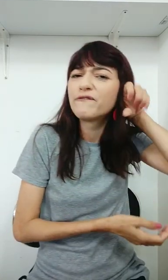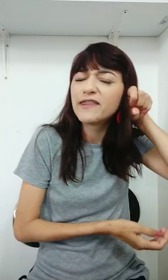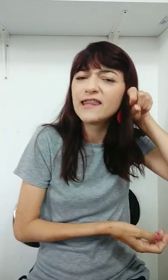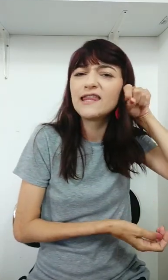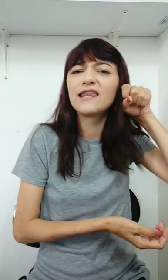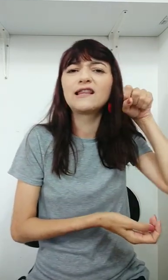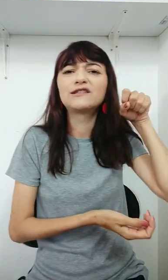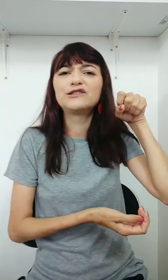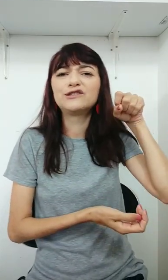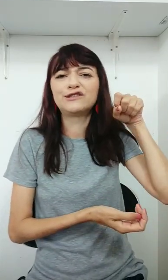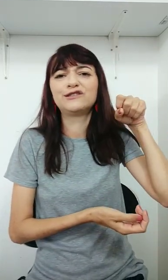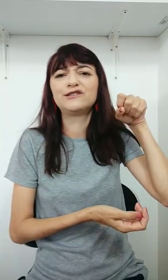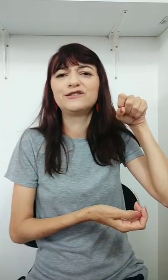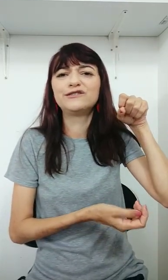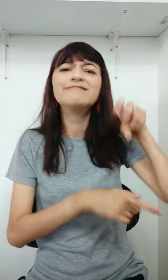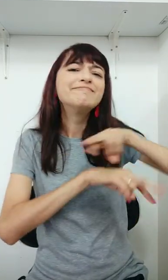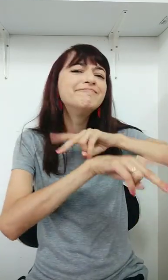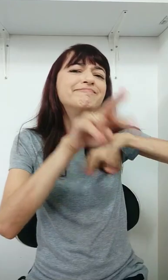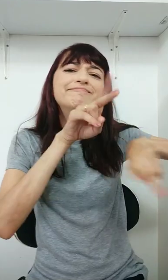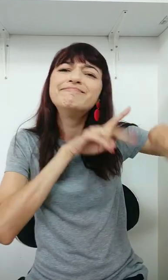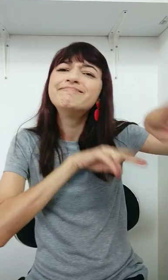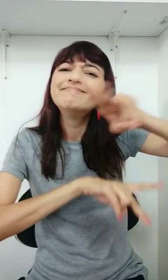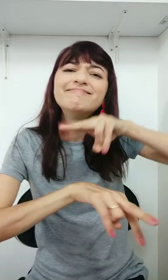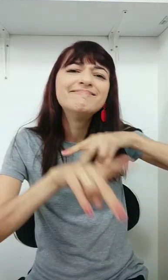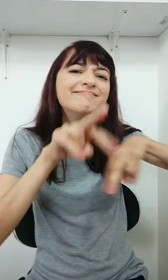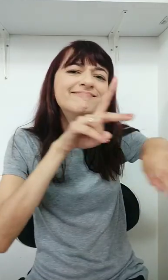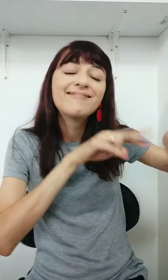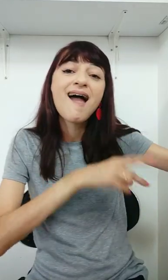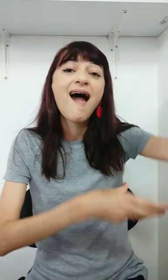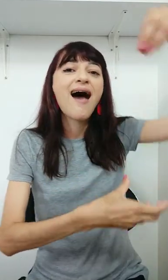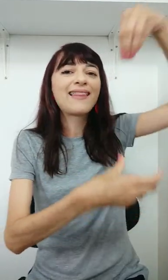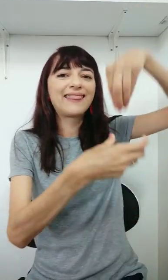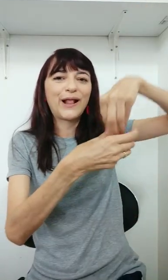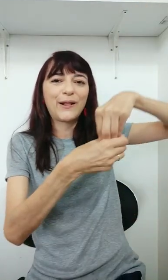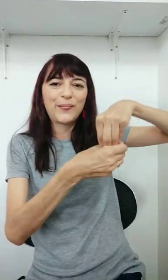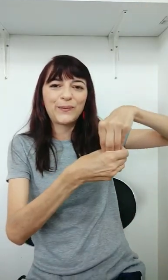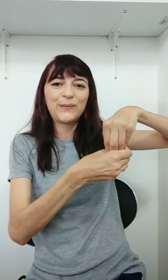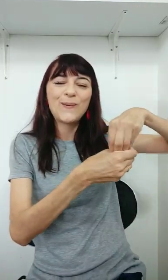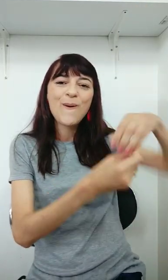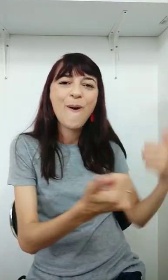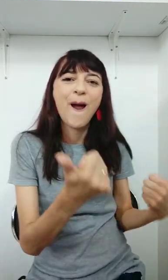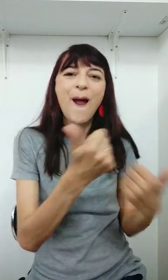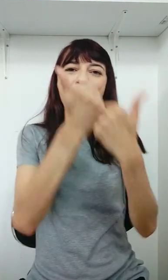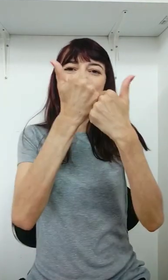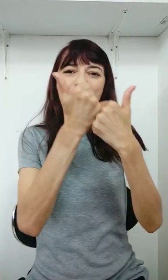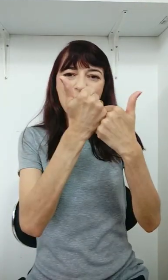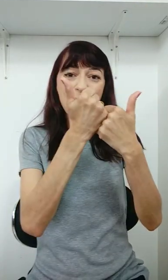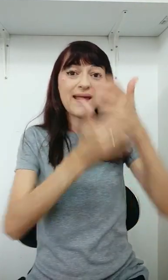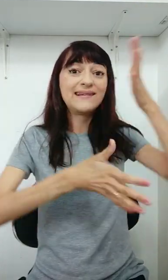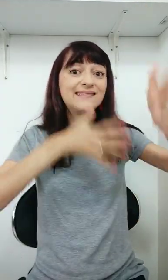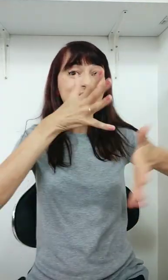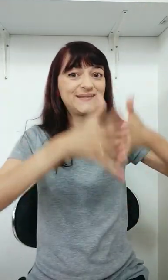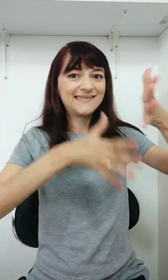os ouvintes, intérpretes de Libras. Todos esses fazem parte da comunidade surda, tá bom? São esses